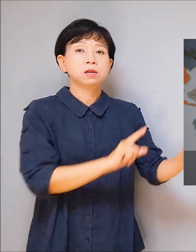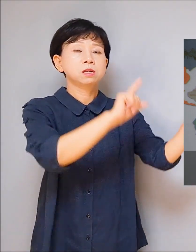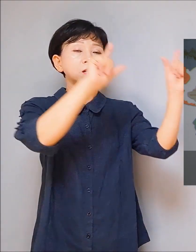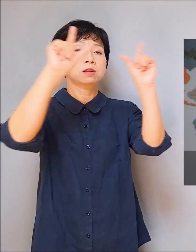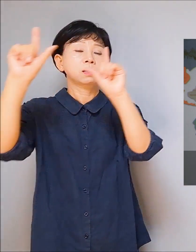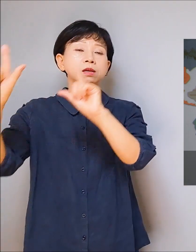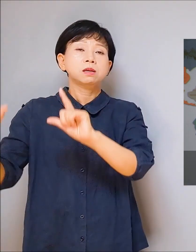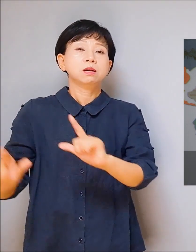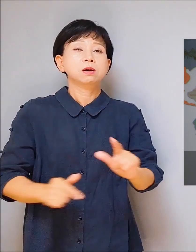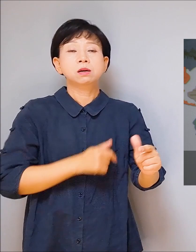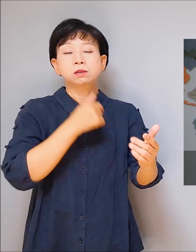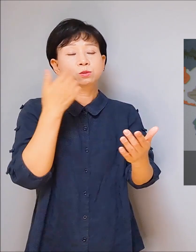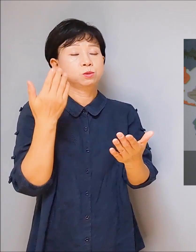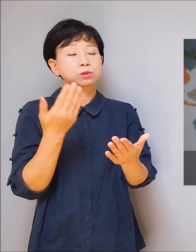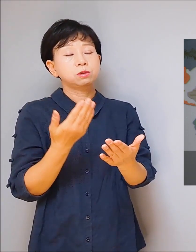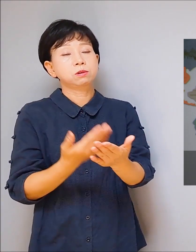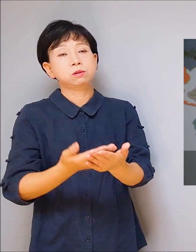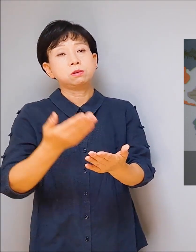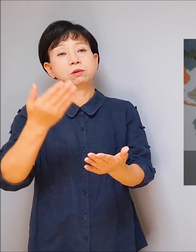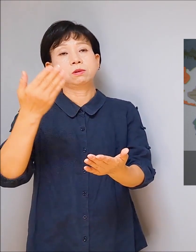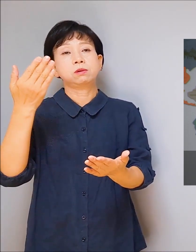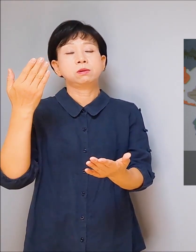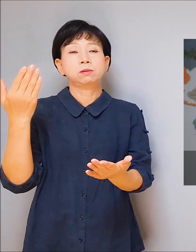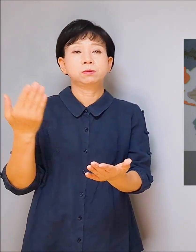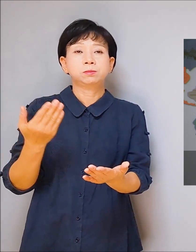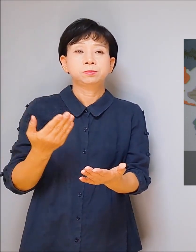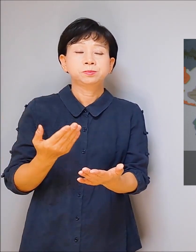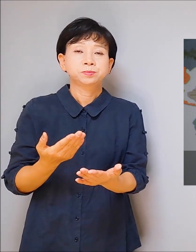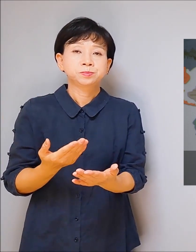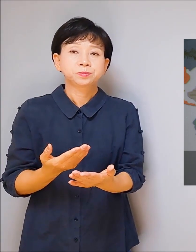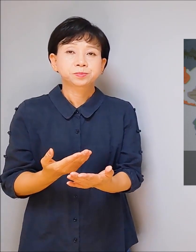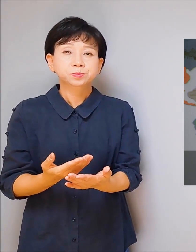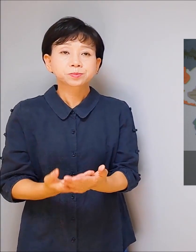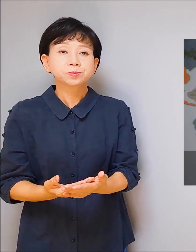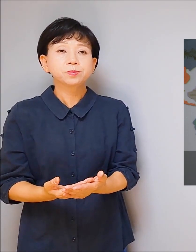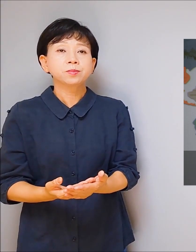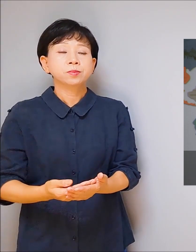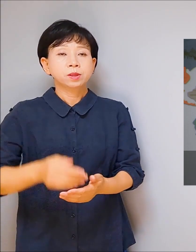거룩하게 살게 하소서.